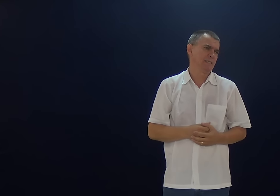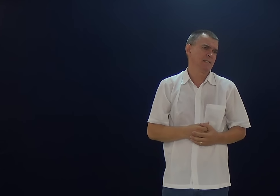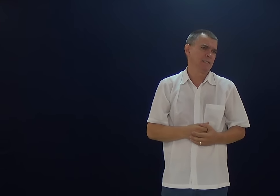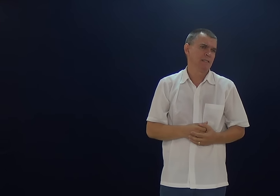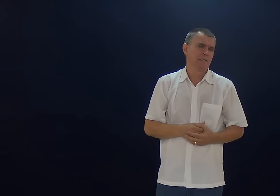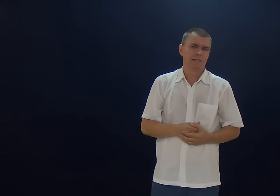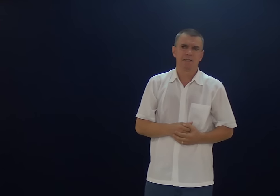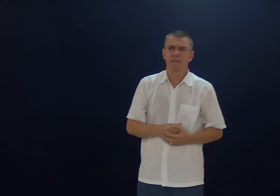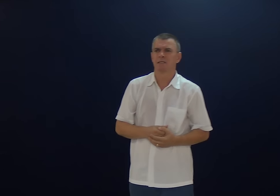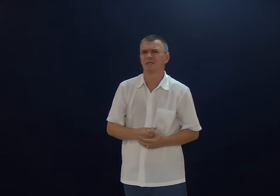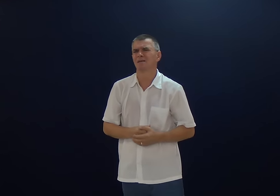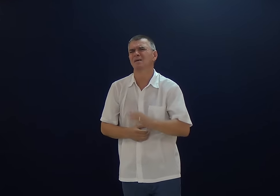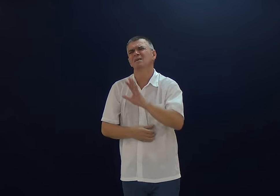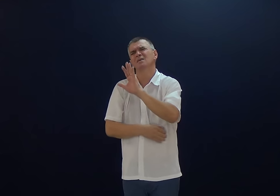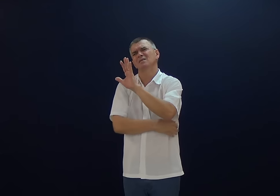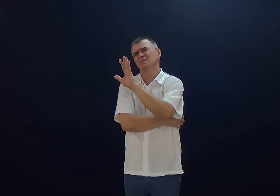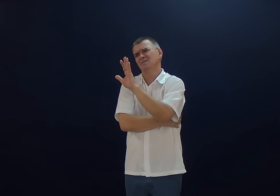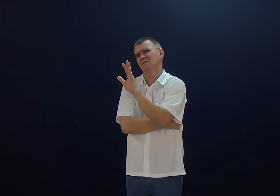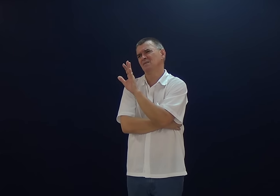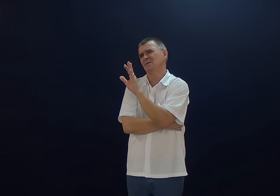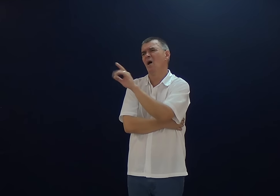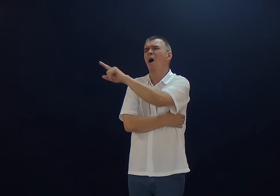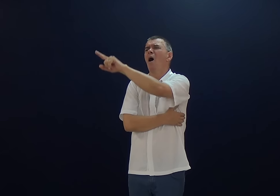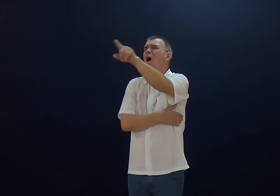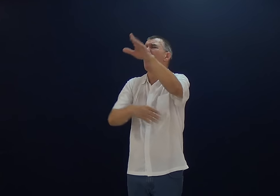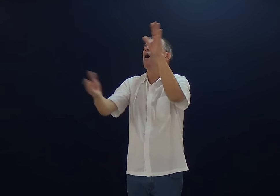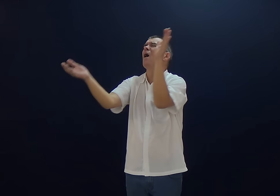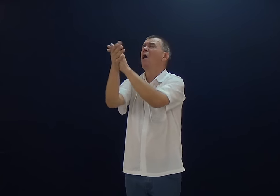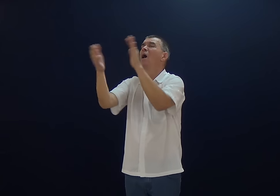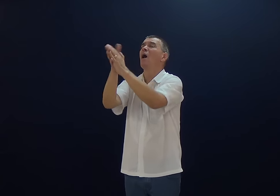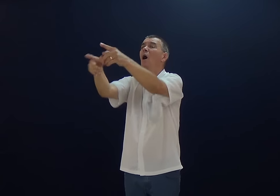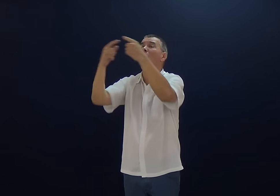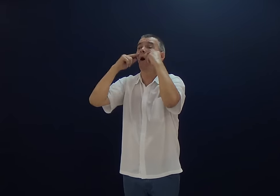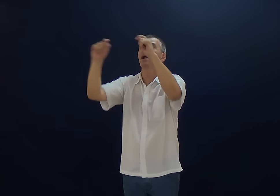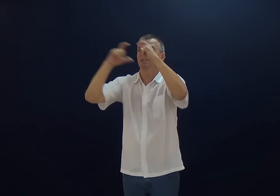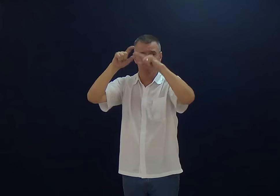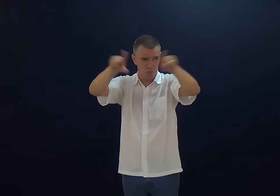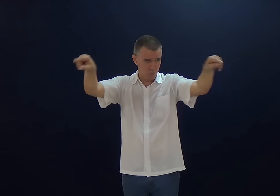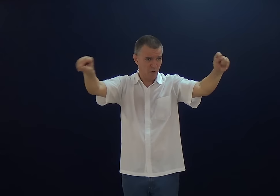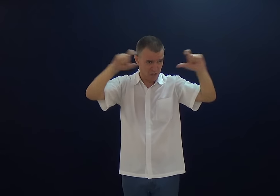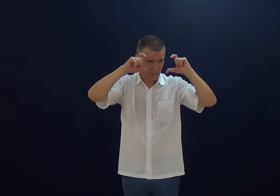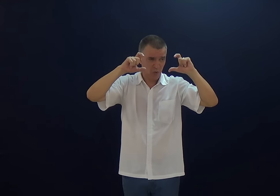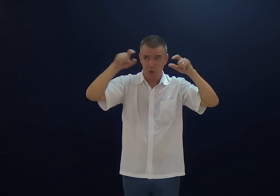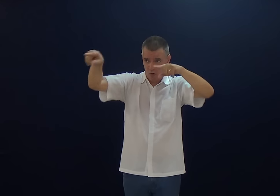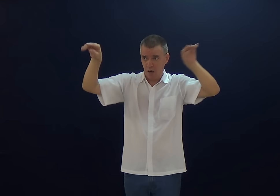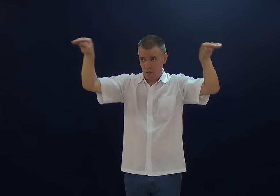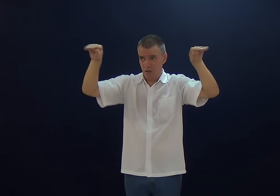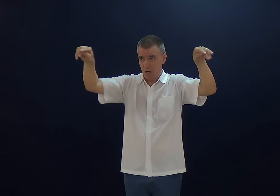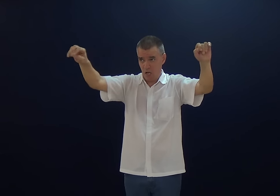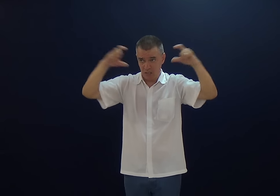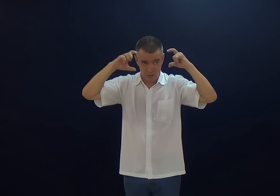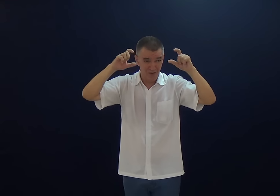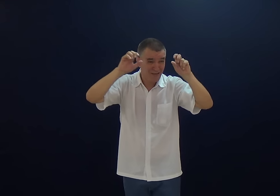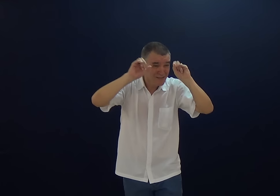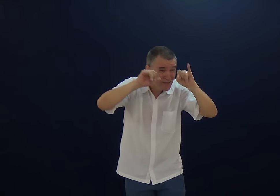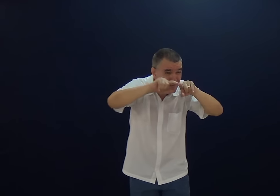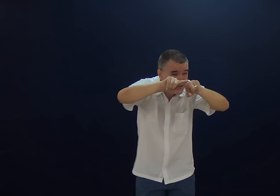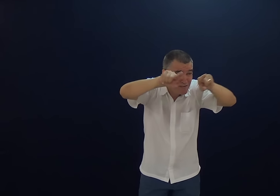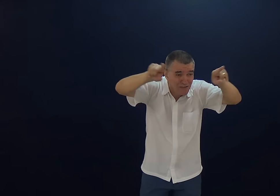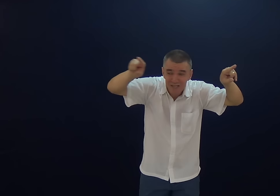favor pare com isso olha só presta atenção por favor presta atenção chama quem tá do